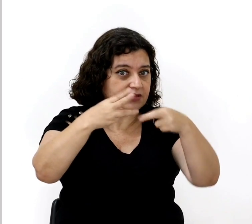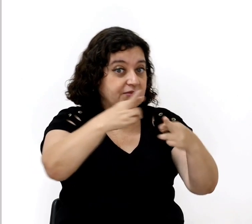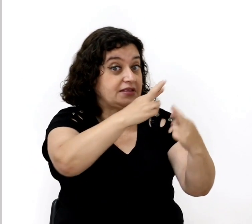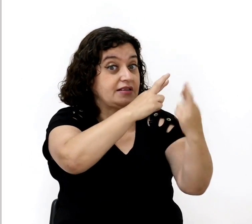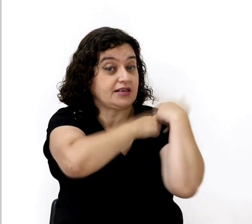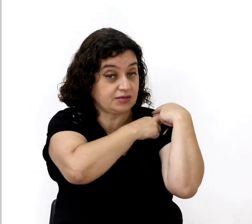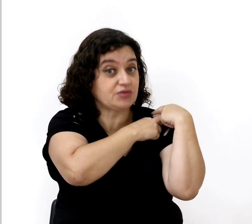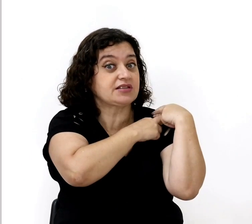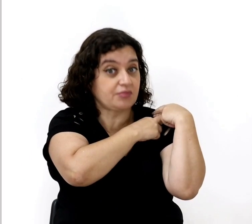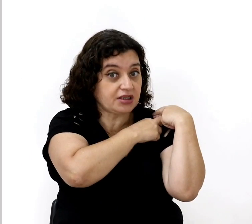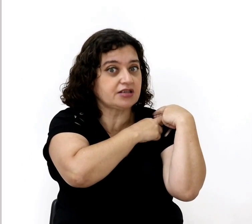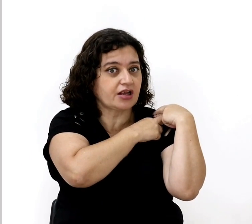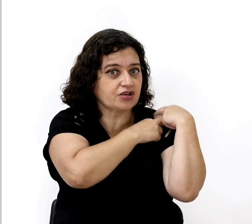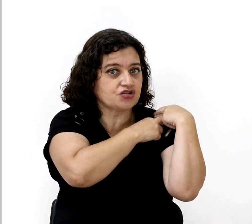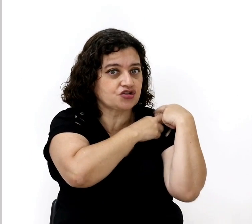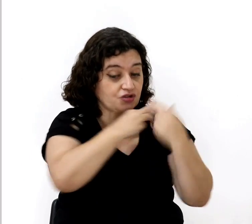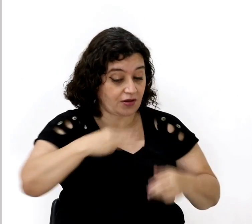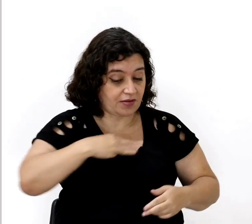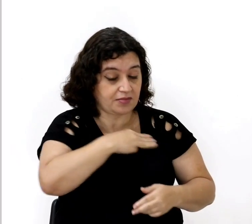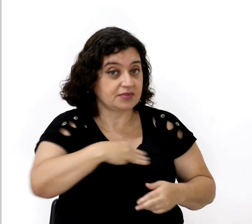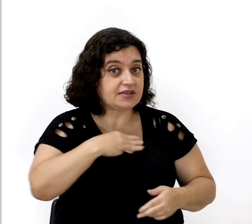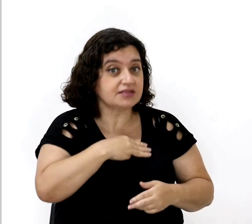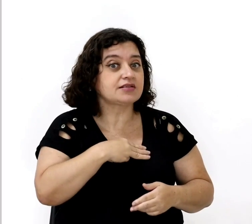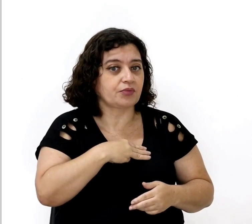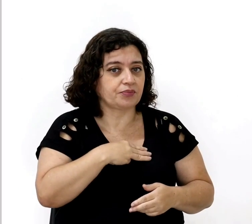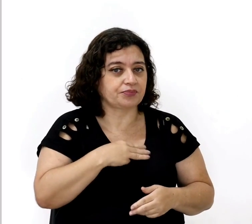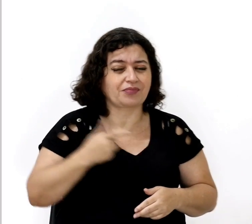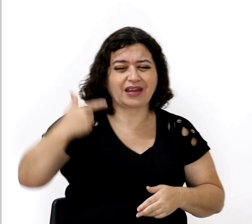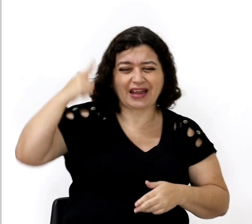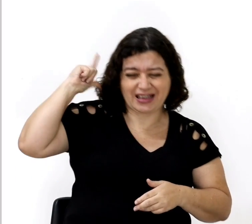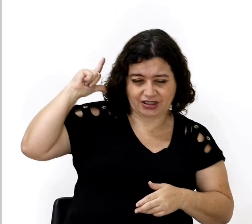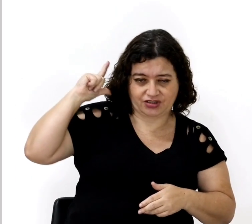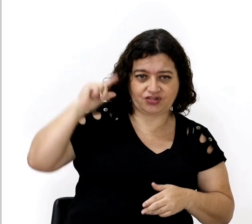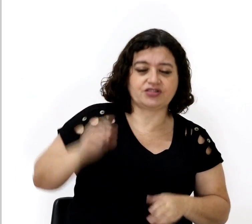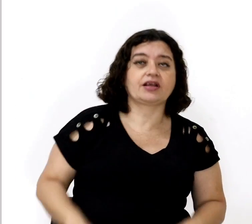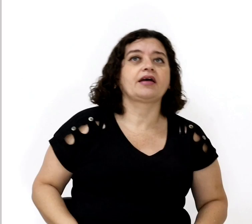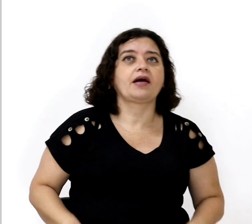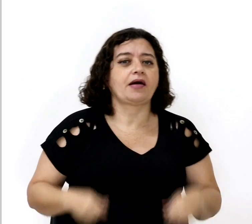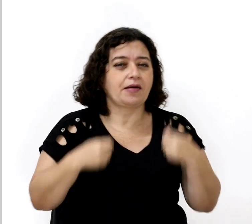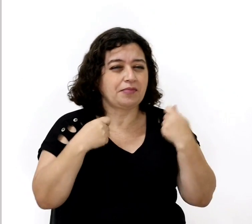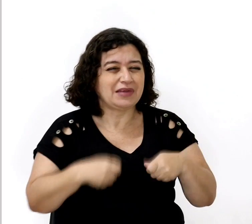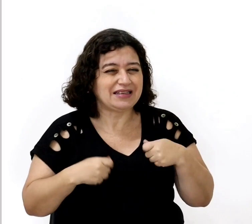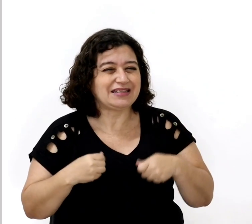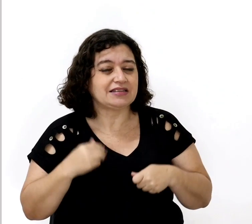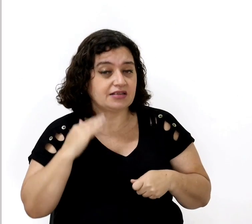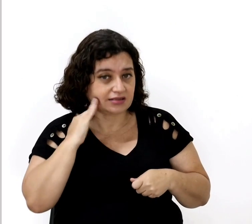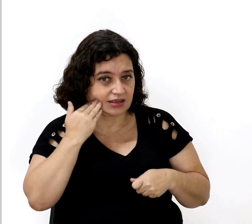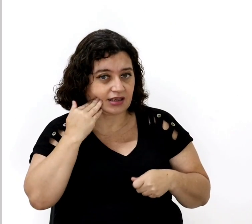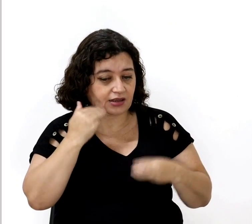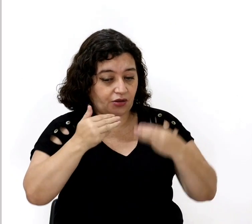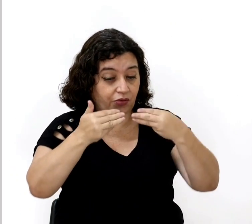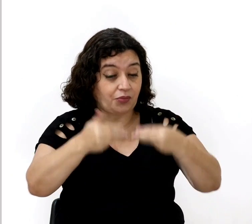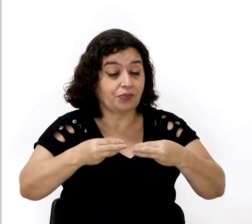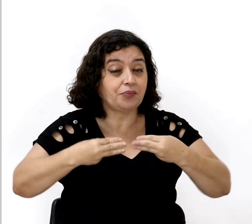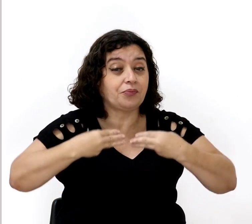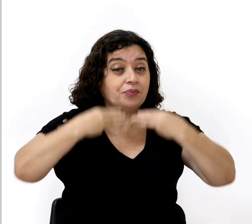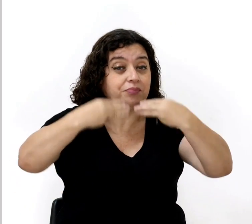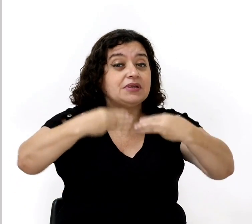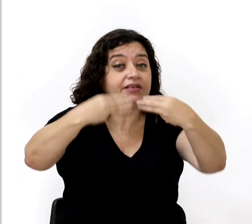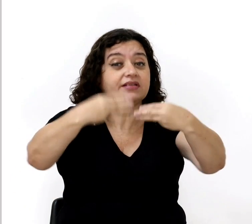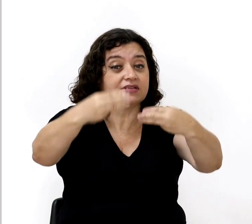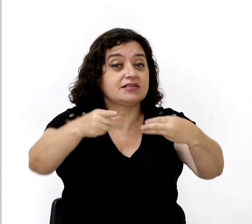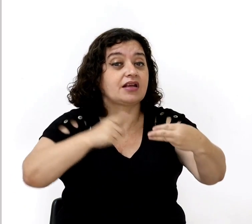igreja. Como que a igreja atua. É só pontuar uma questão antes. Quando a gente quer entender por que os ministérios existem e por que